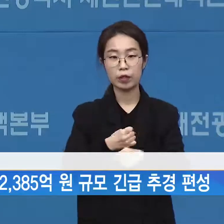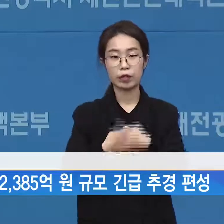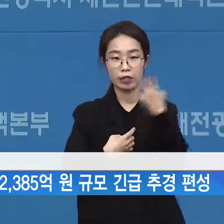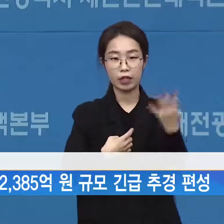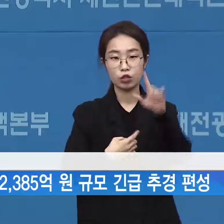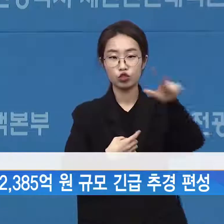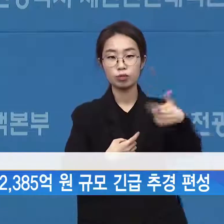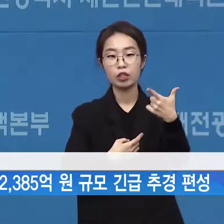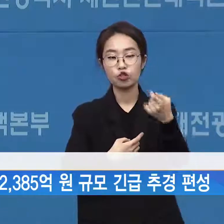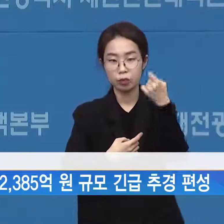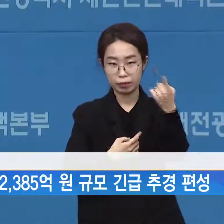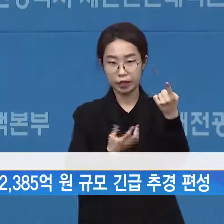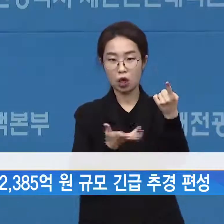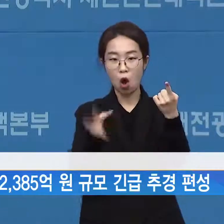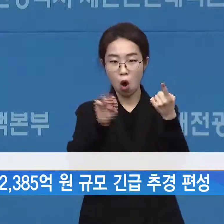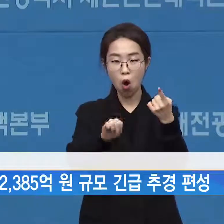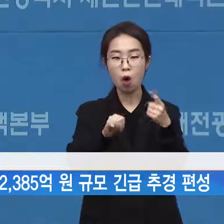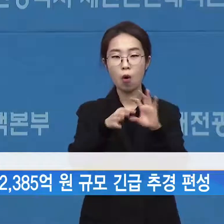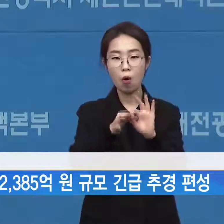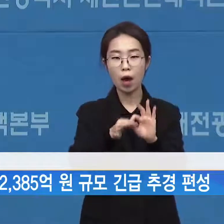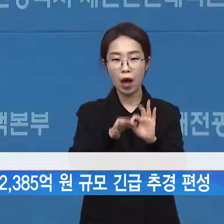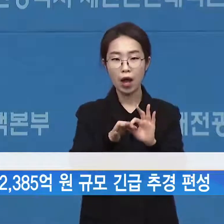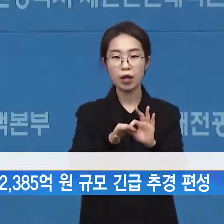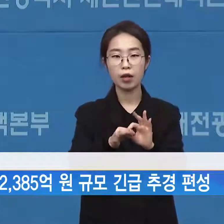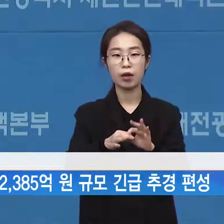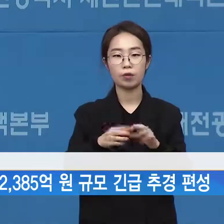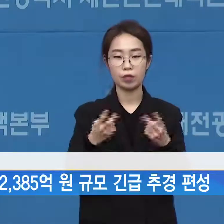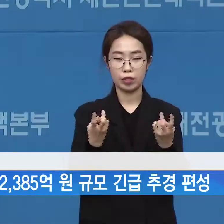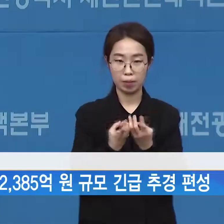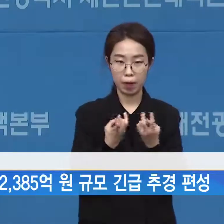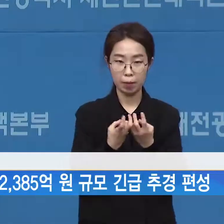4,662억 원에 이르는 지역경기 부양책을 마련하고